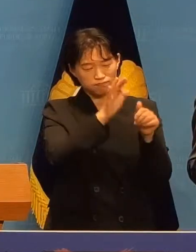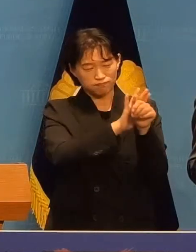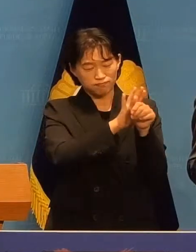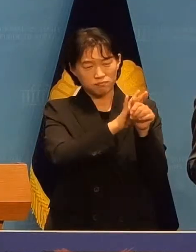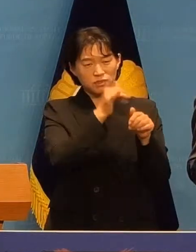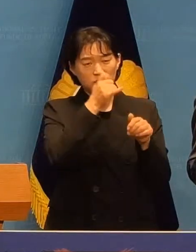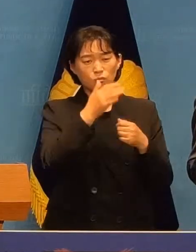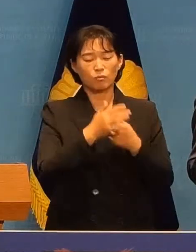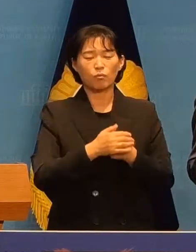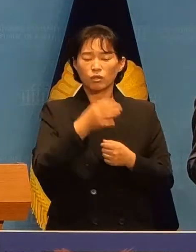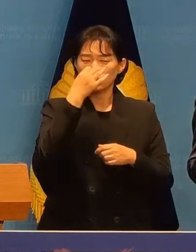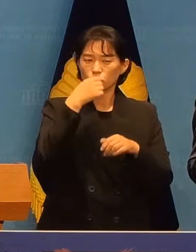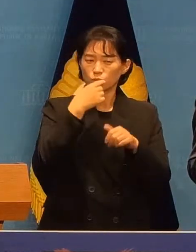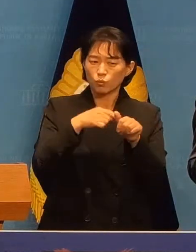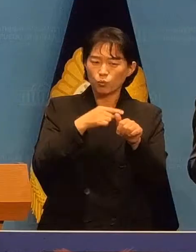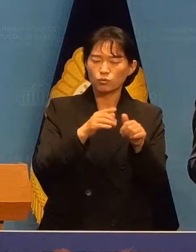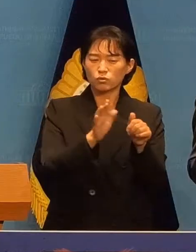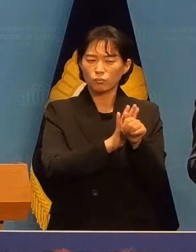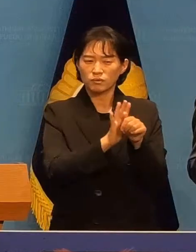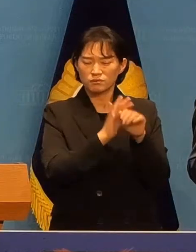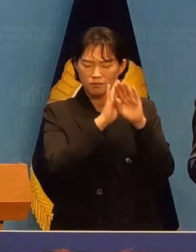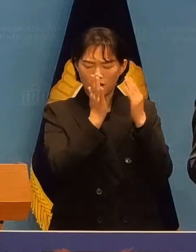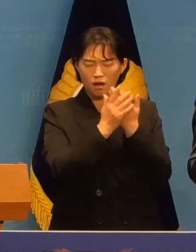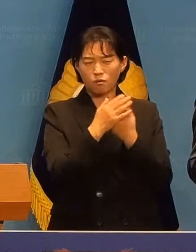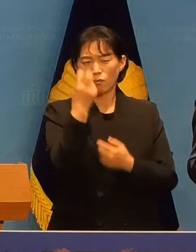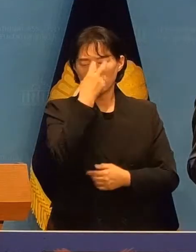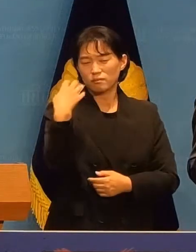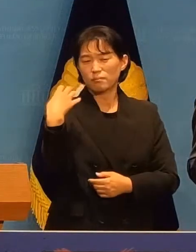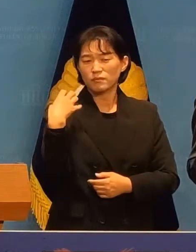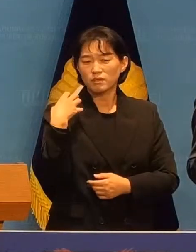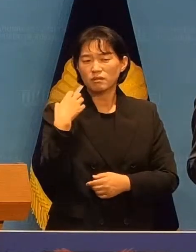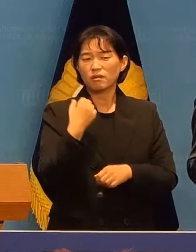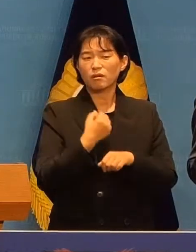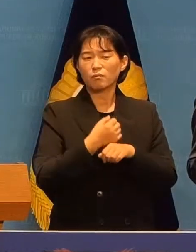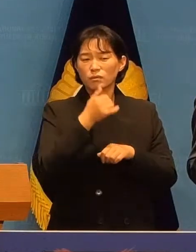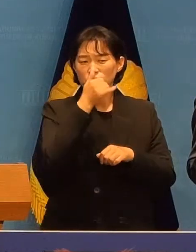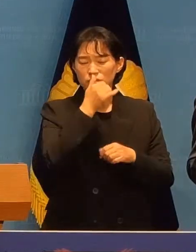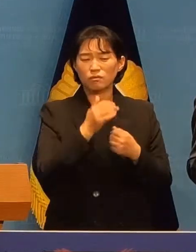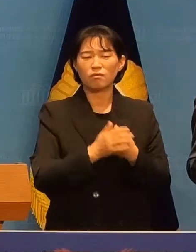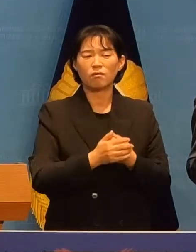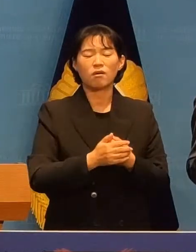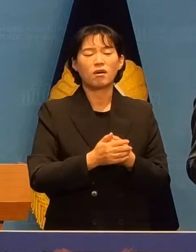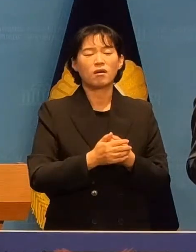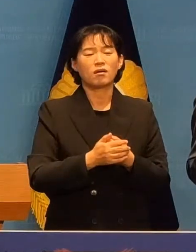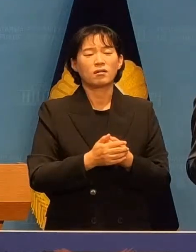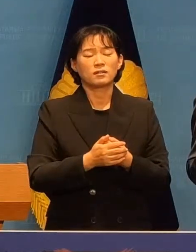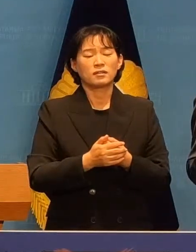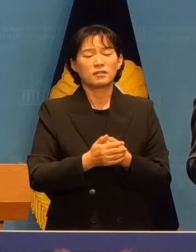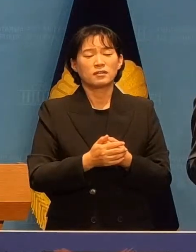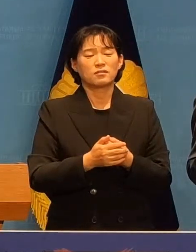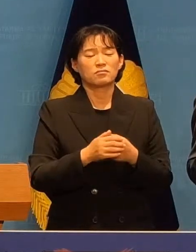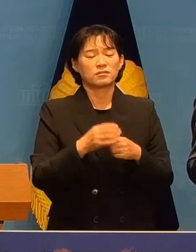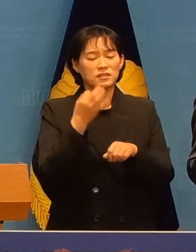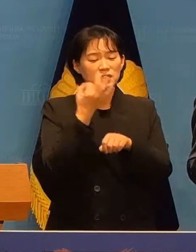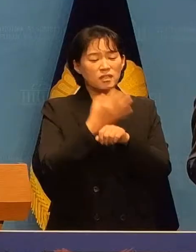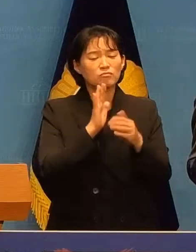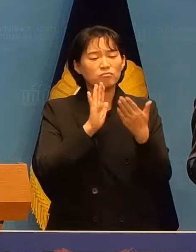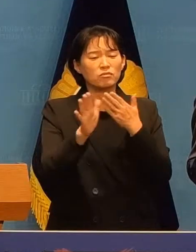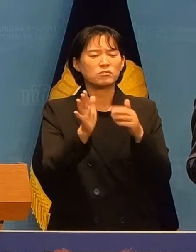교육, 서비스 품질 관리를 담당하며 전체 애프터 서비스 시스템의 기반이 되어